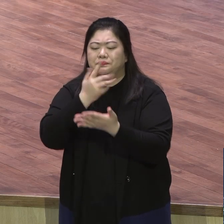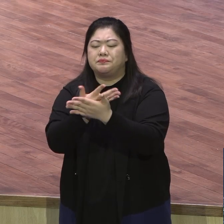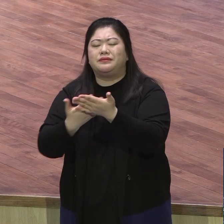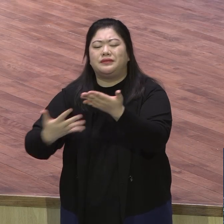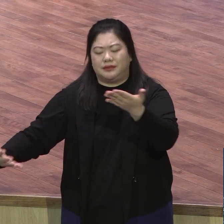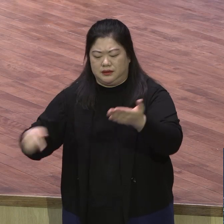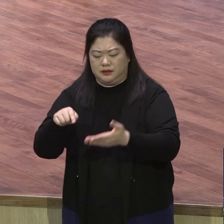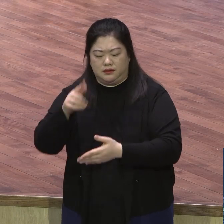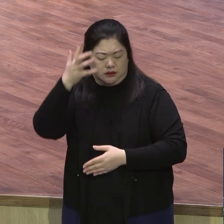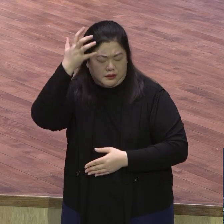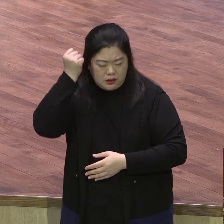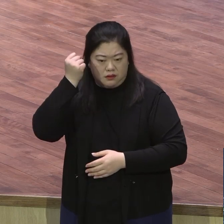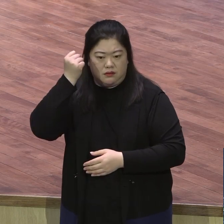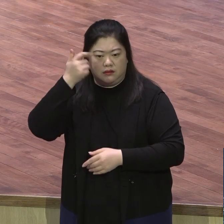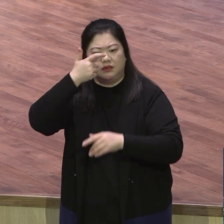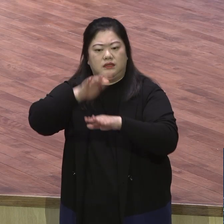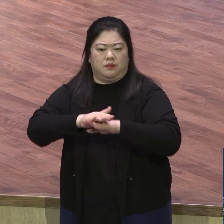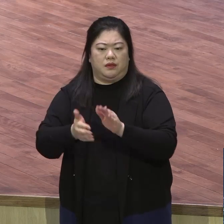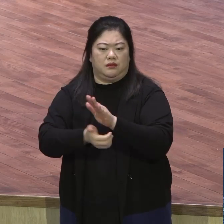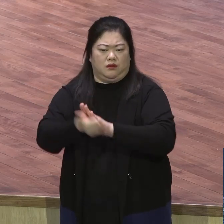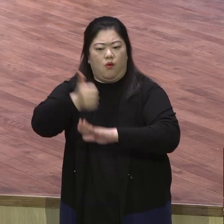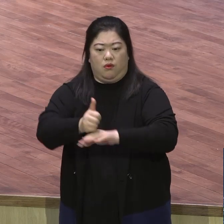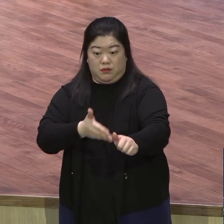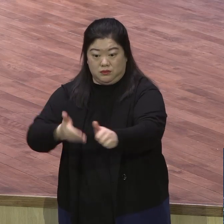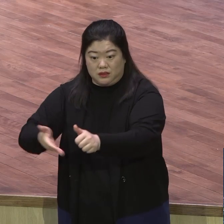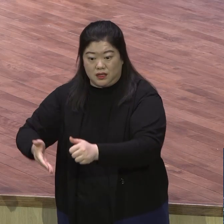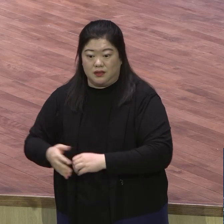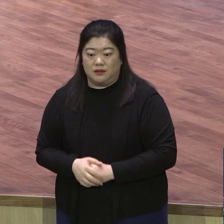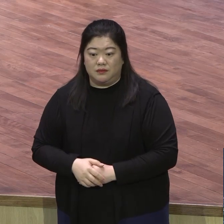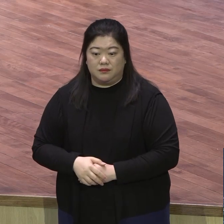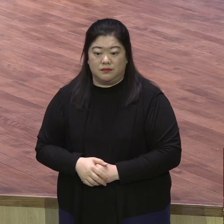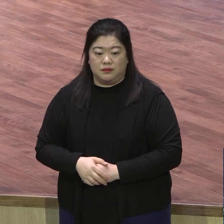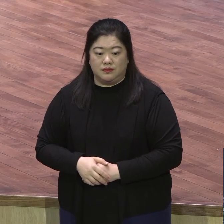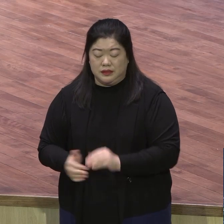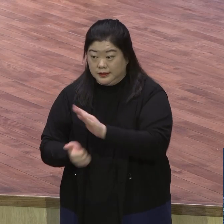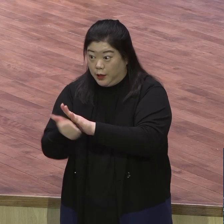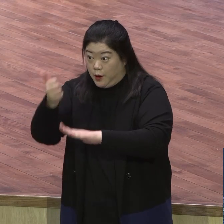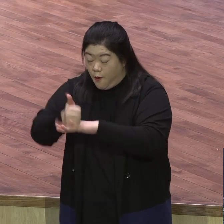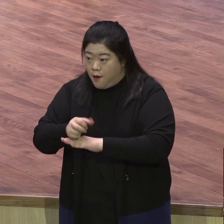십자가에 흘려야 돼요. 그래야 여러분 실패하지 않으면 사단이 공격하지 않아요.